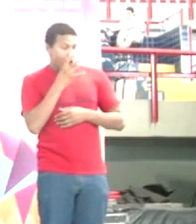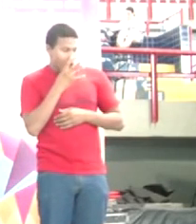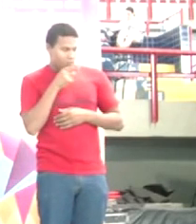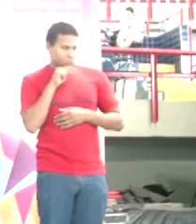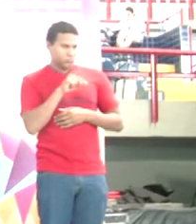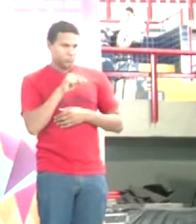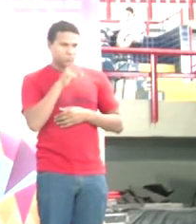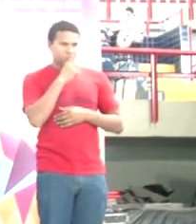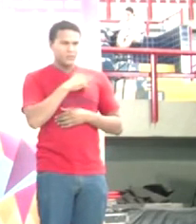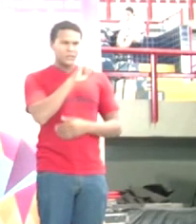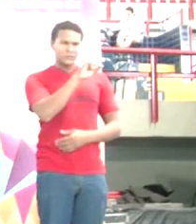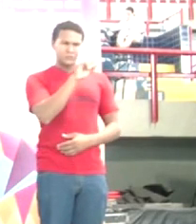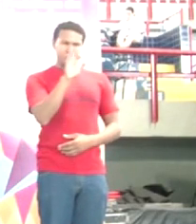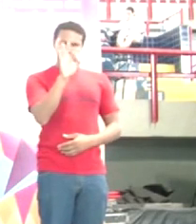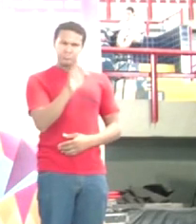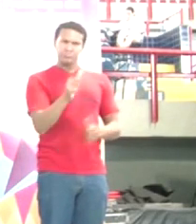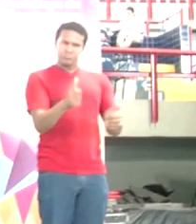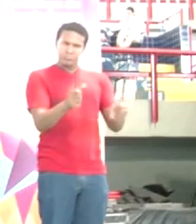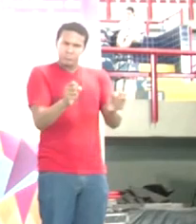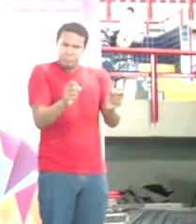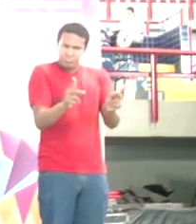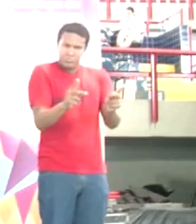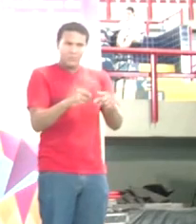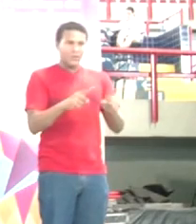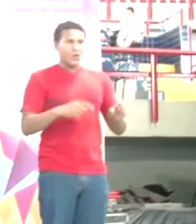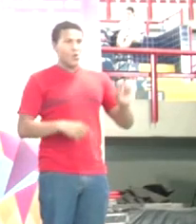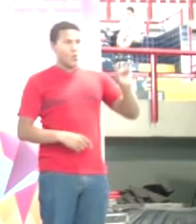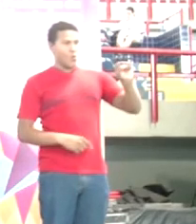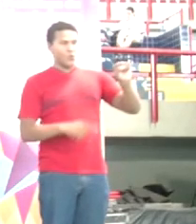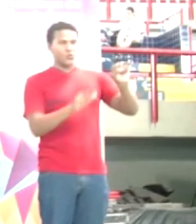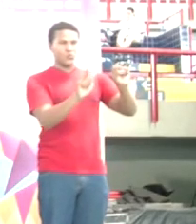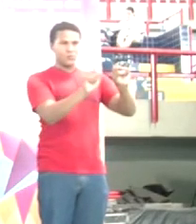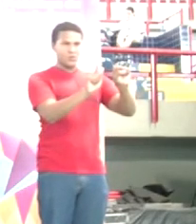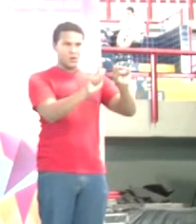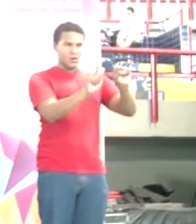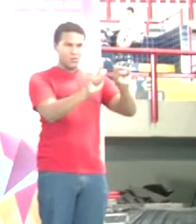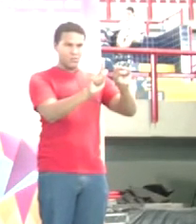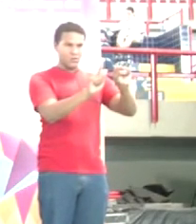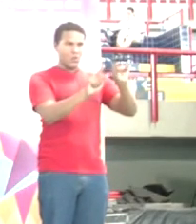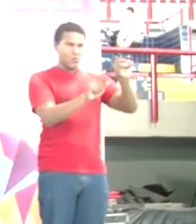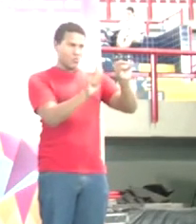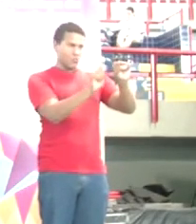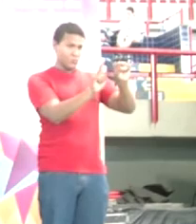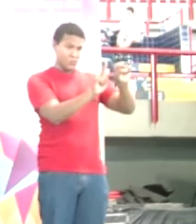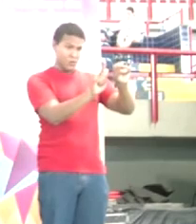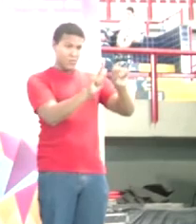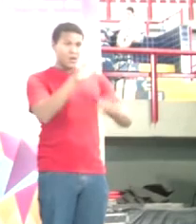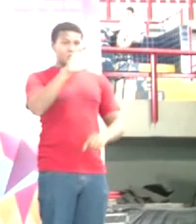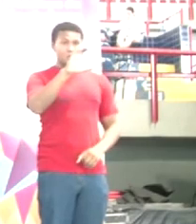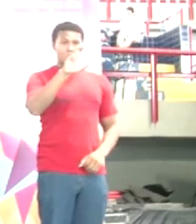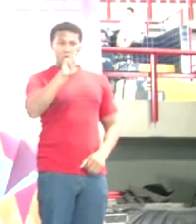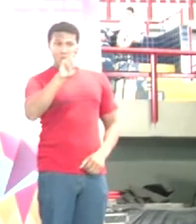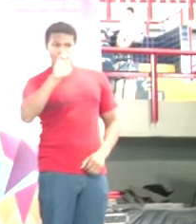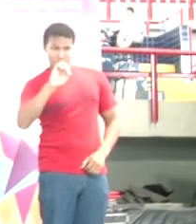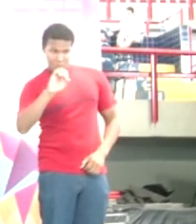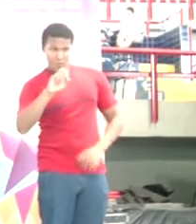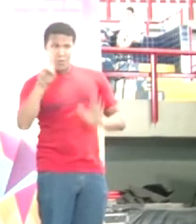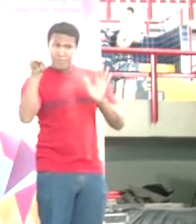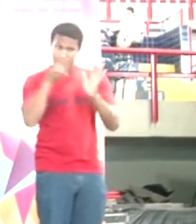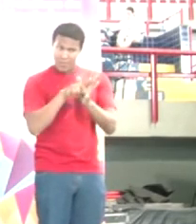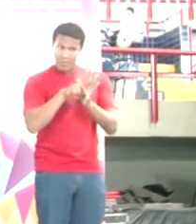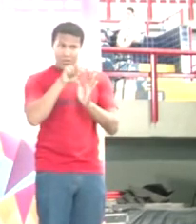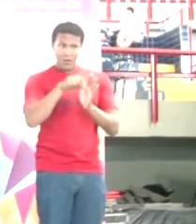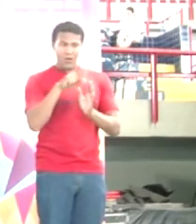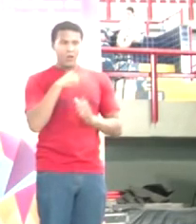de 100%, 8 gramas de CO produzirão uma massa de CO2